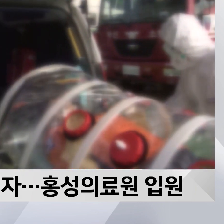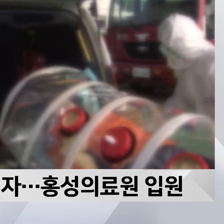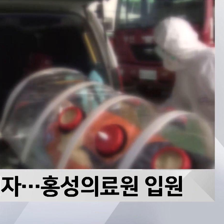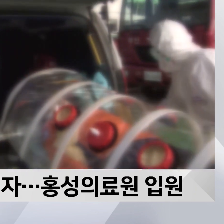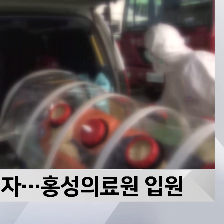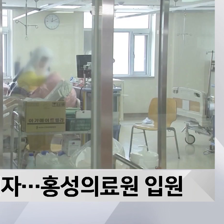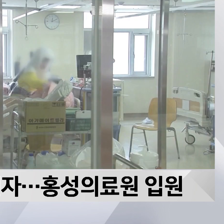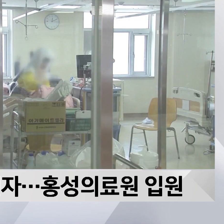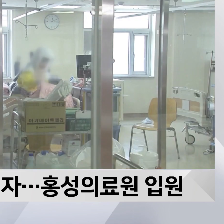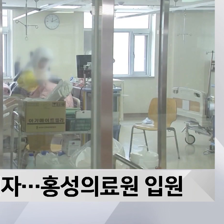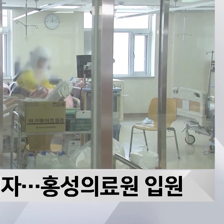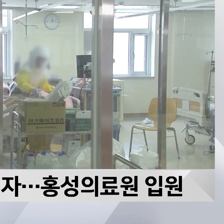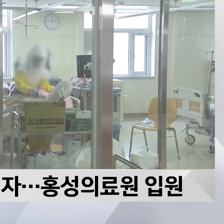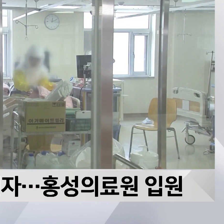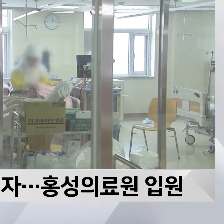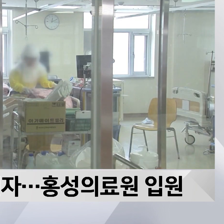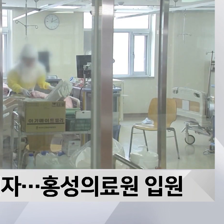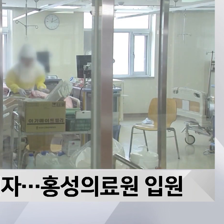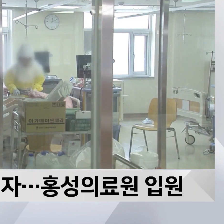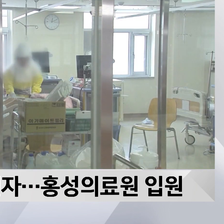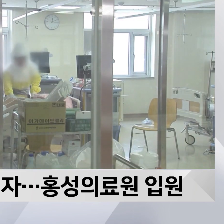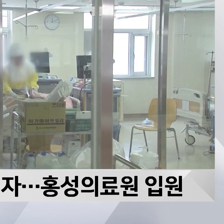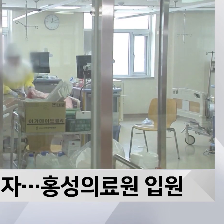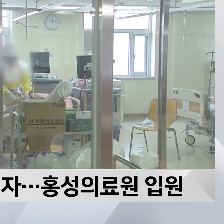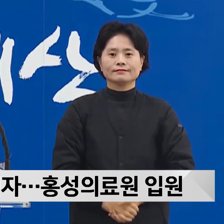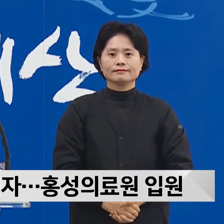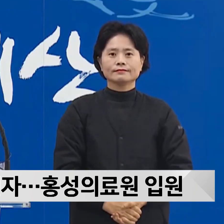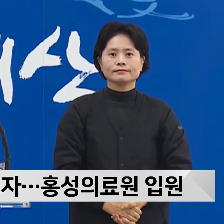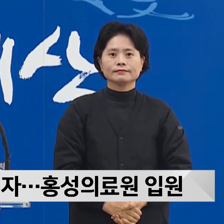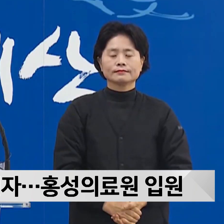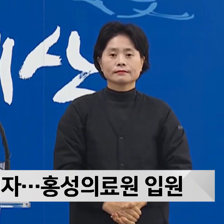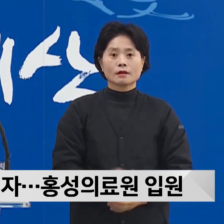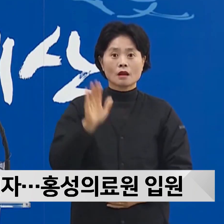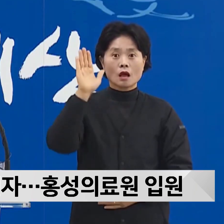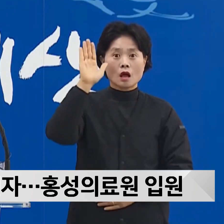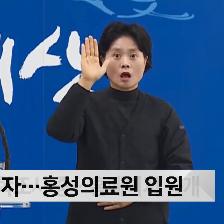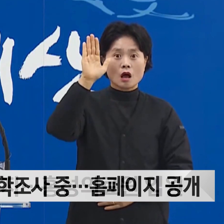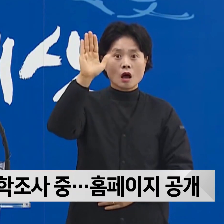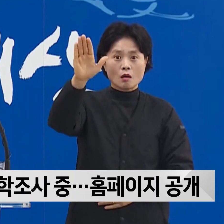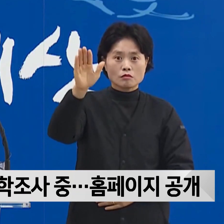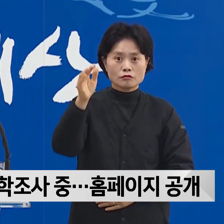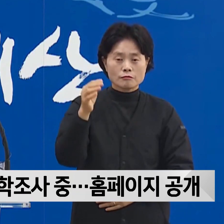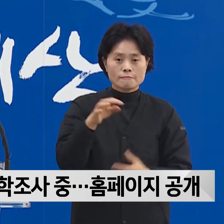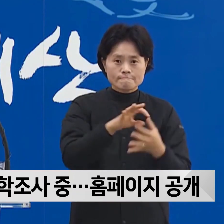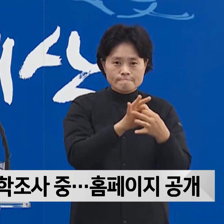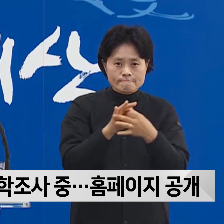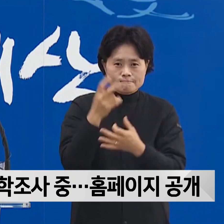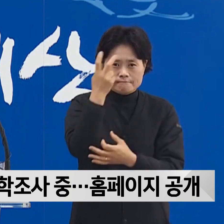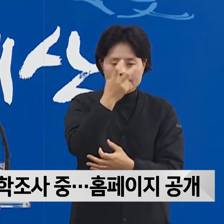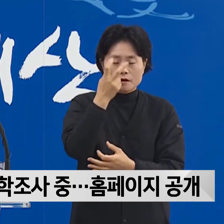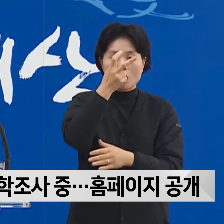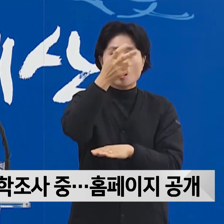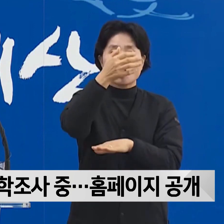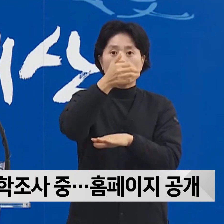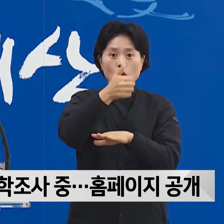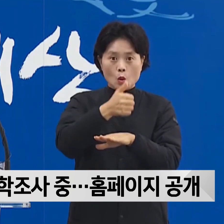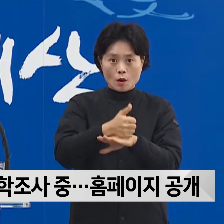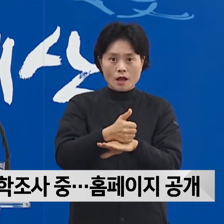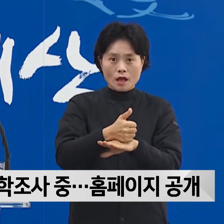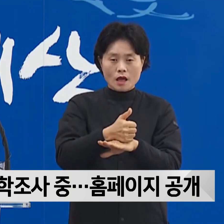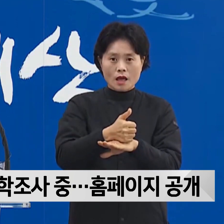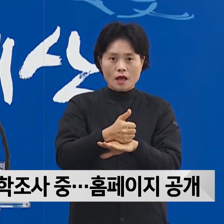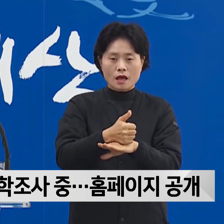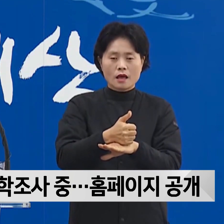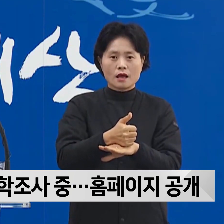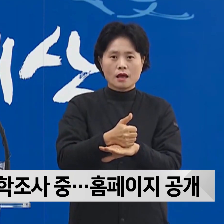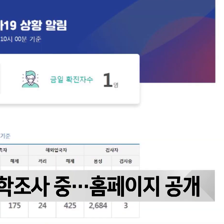홍성의료원에 격리 입원 조치하였습니다. 앞으로 역학조사 및 조치 결과는